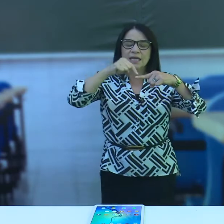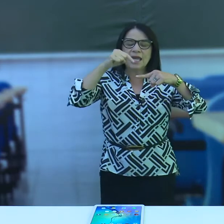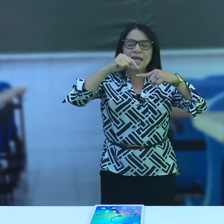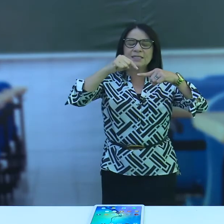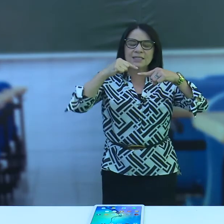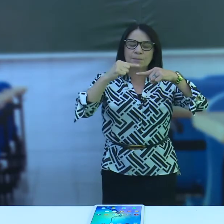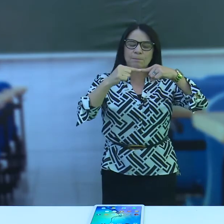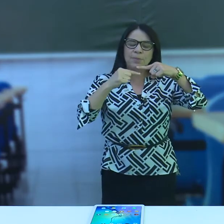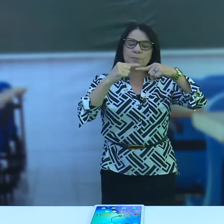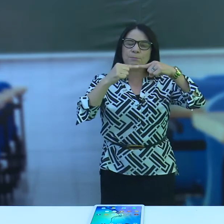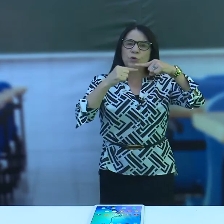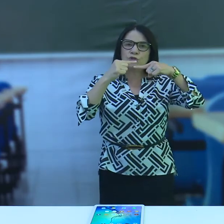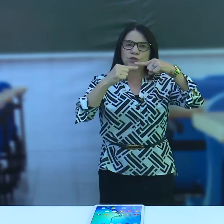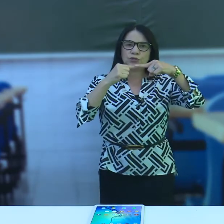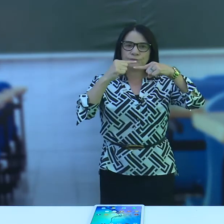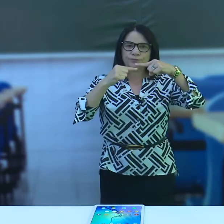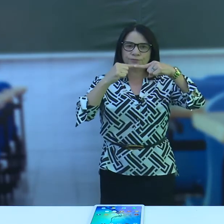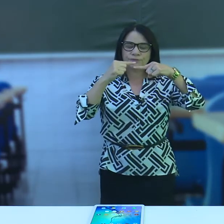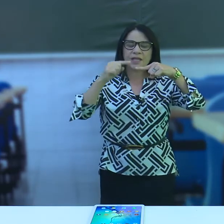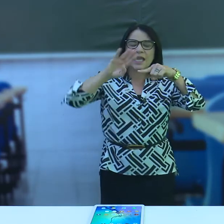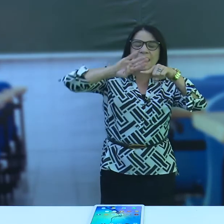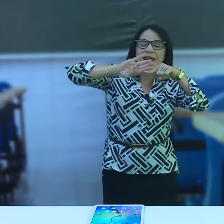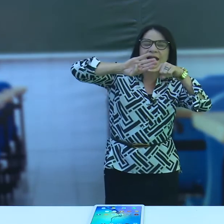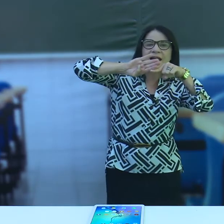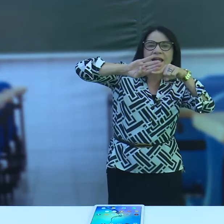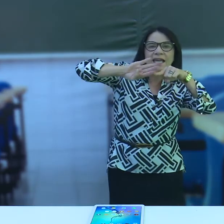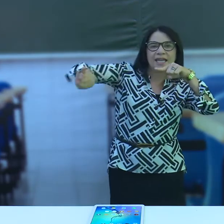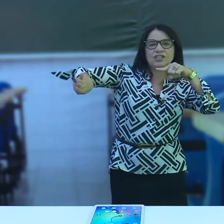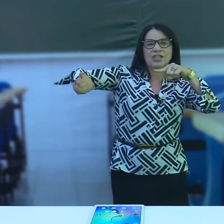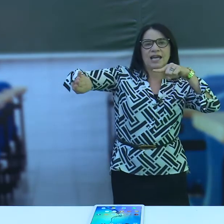E esse prepúcio era retirada.